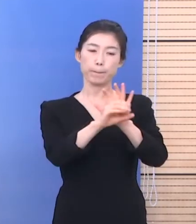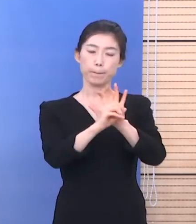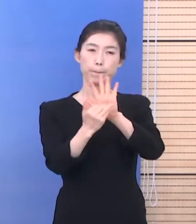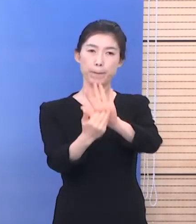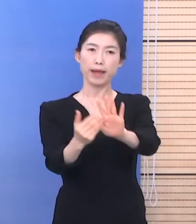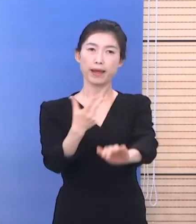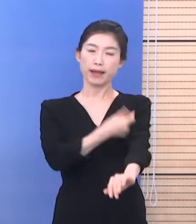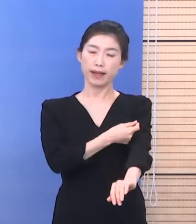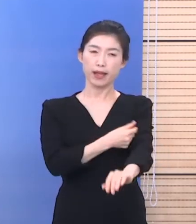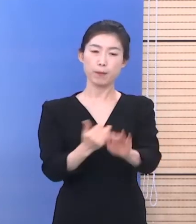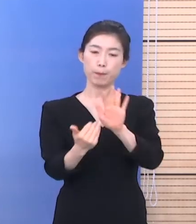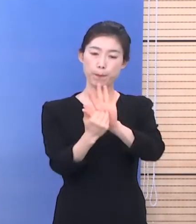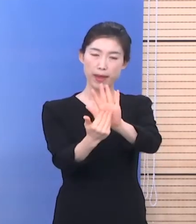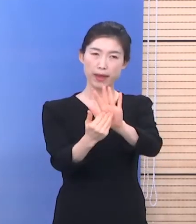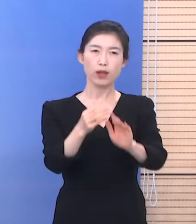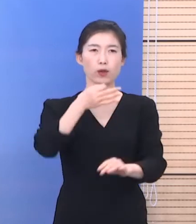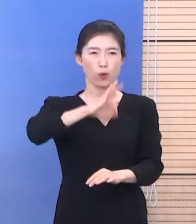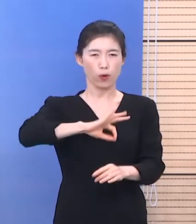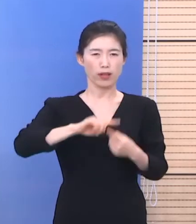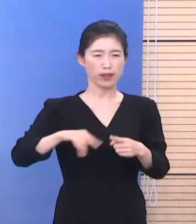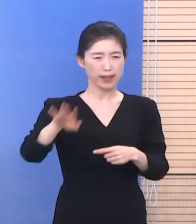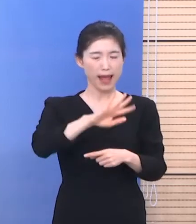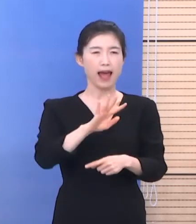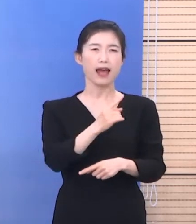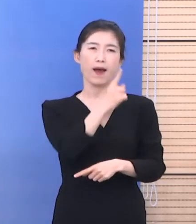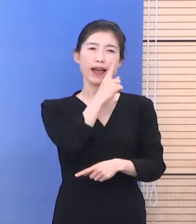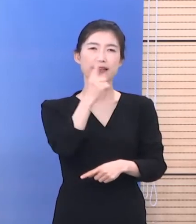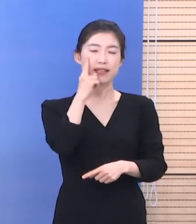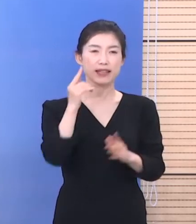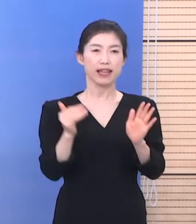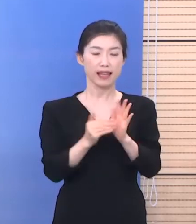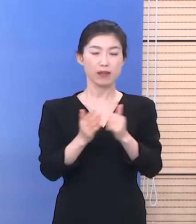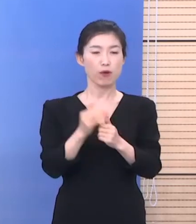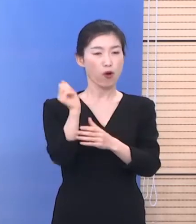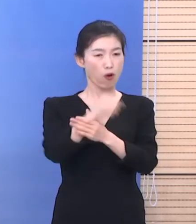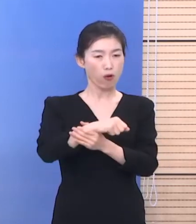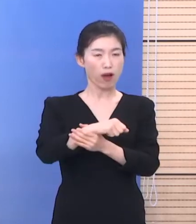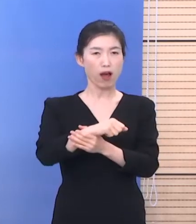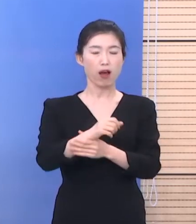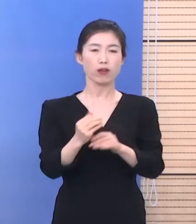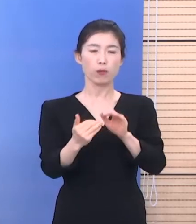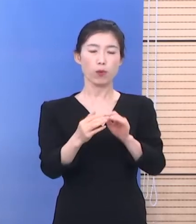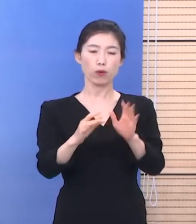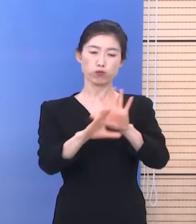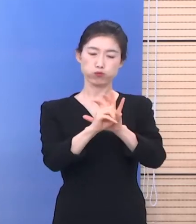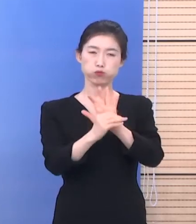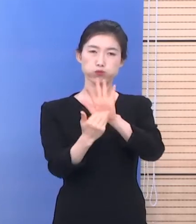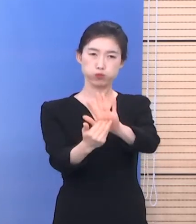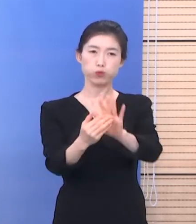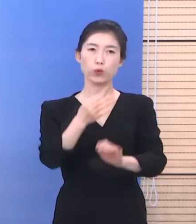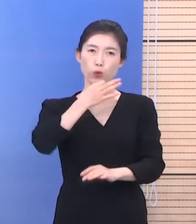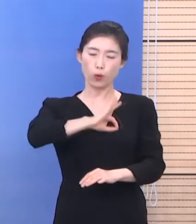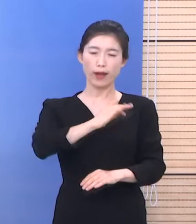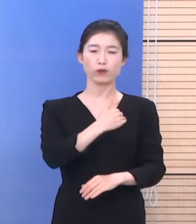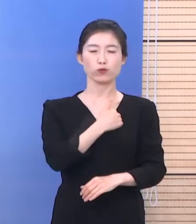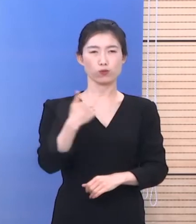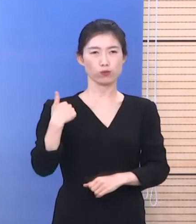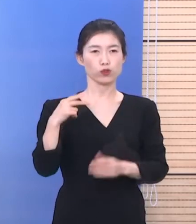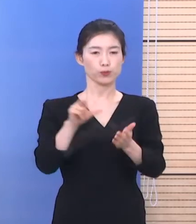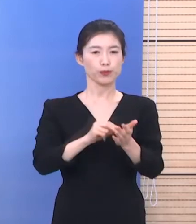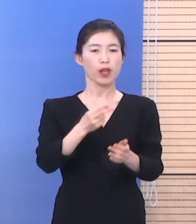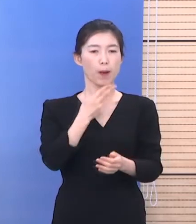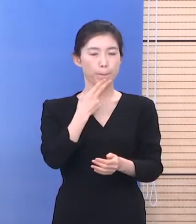제출된 자료에서 효과가 확인되었으므로 허가를 위한 예방효과는 충분하다고